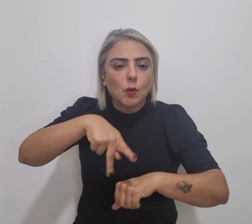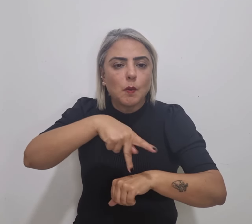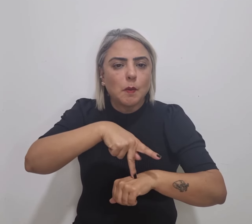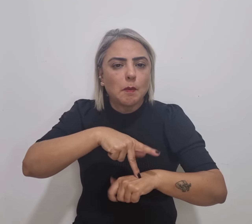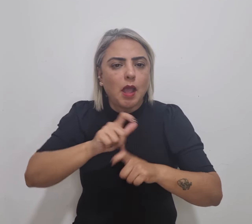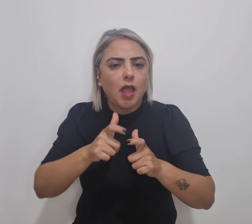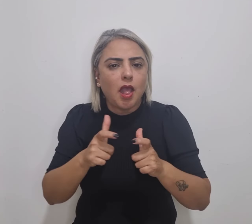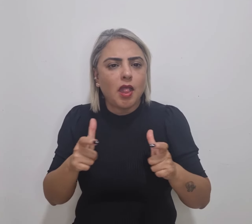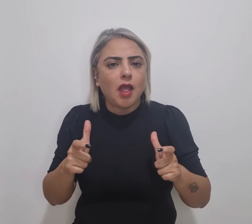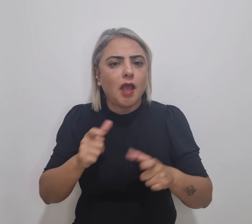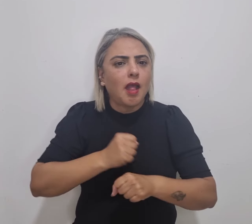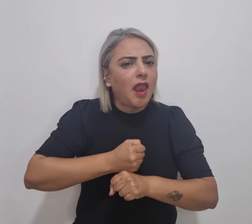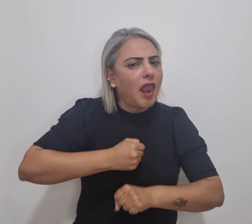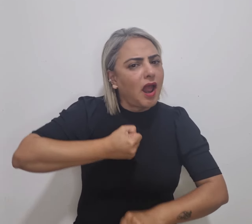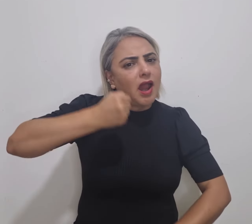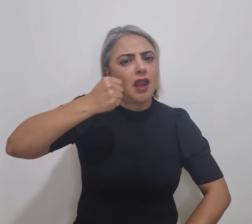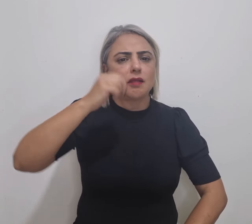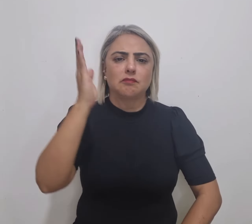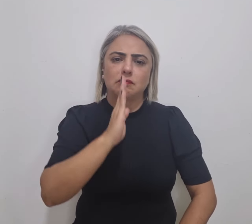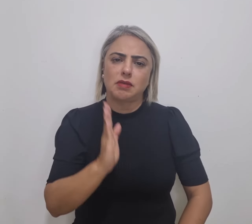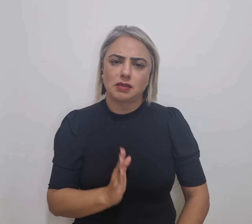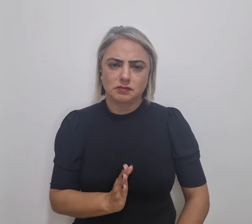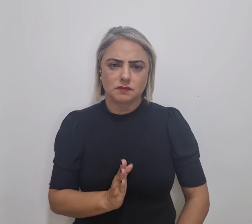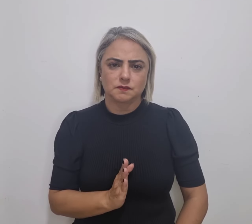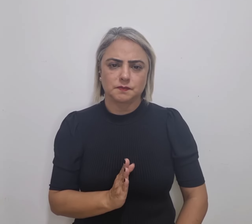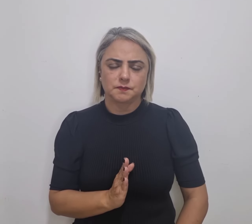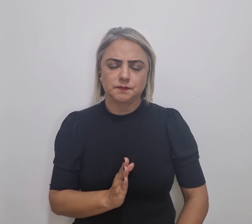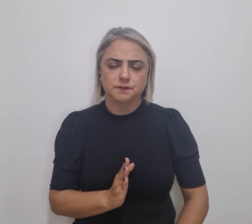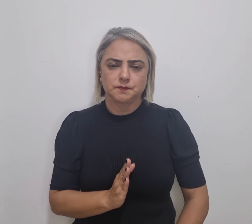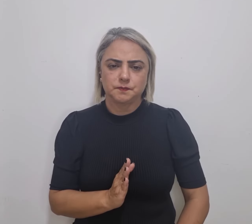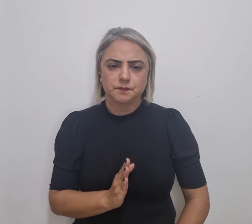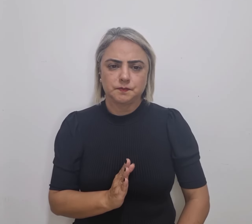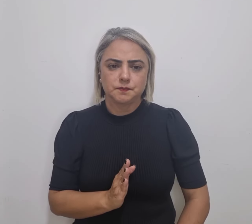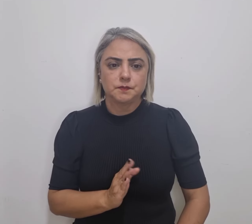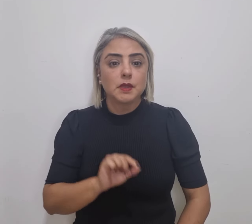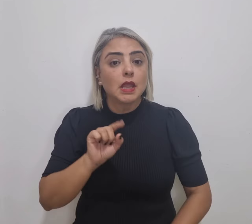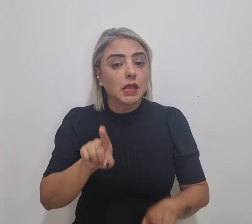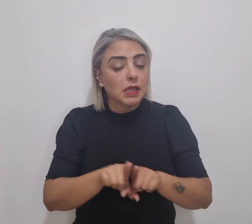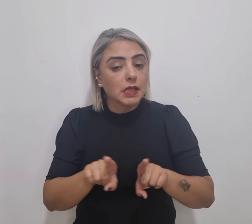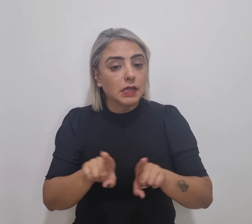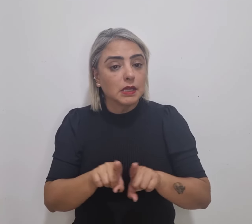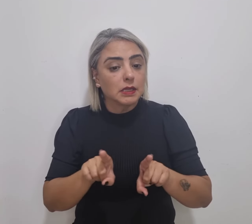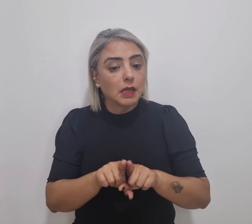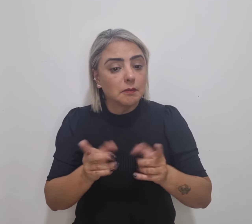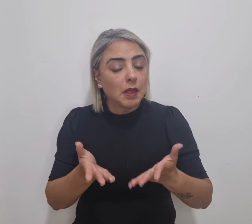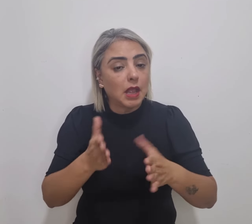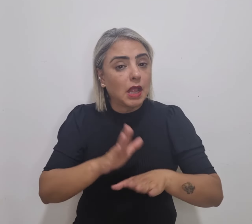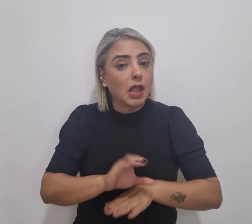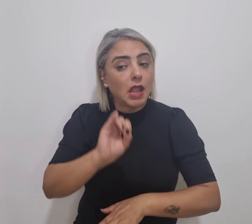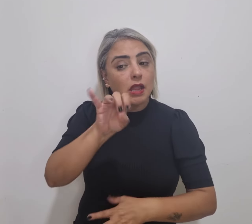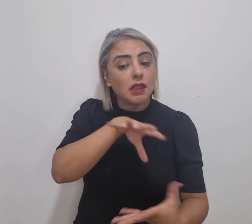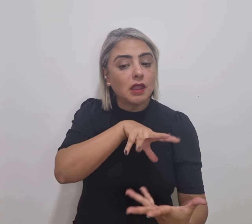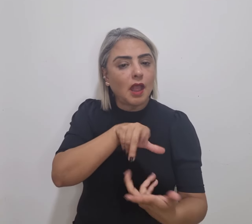dimensões continentais, como o brasileiro, e uma inserção internacional competitiva